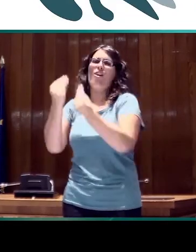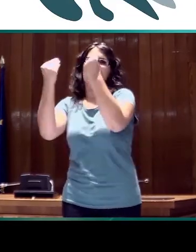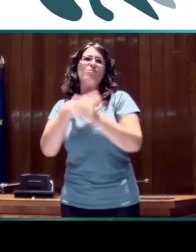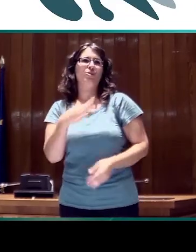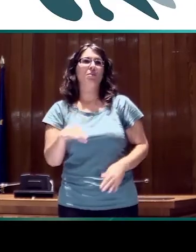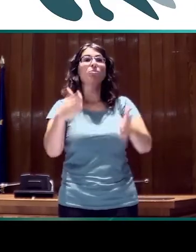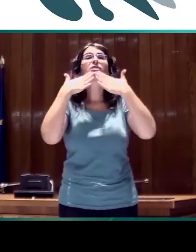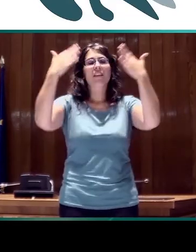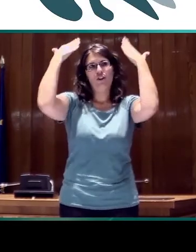Enhorabuena